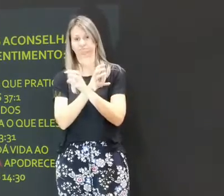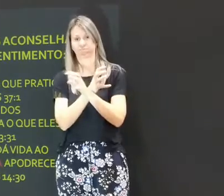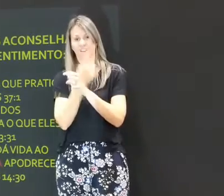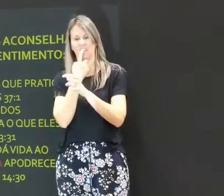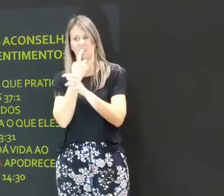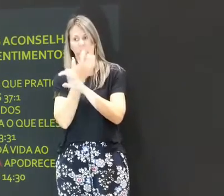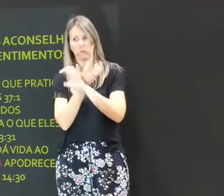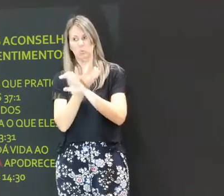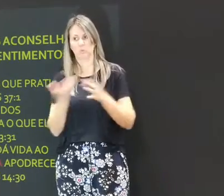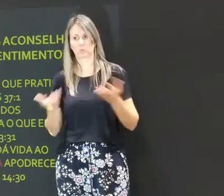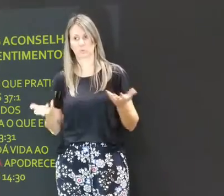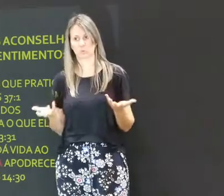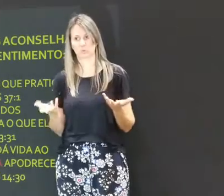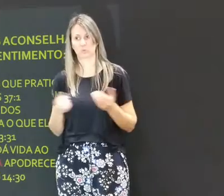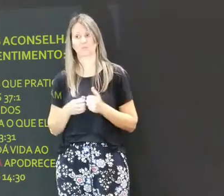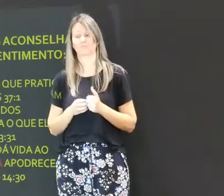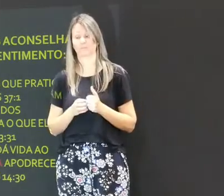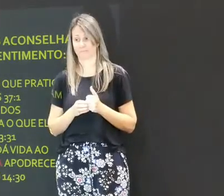Os ossos se apodrecem.